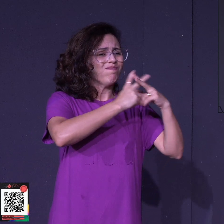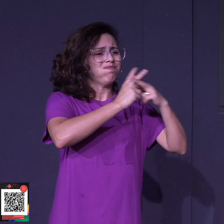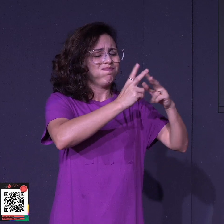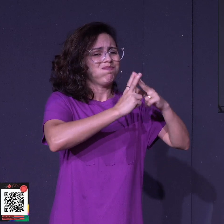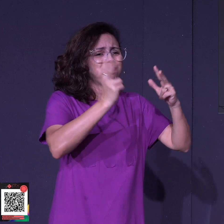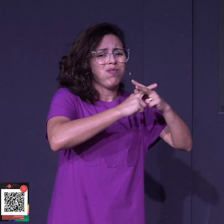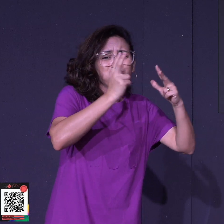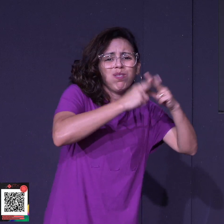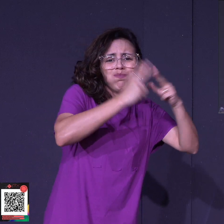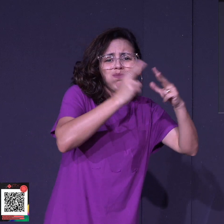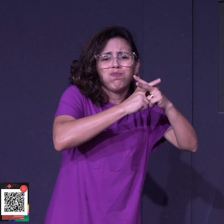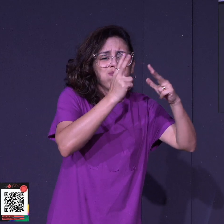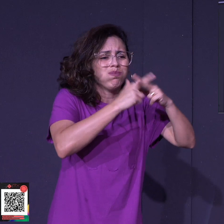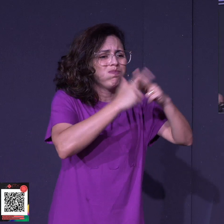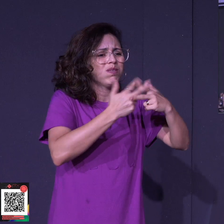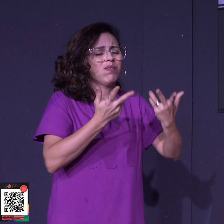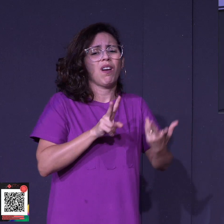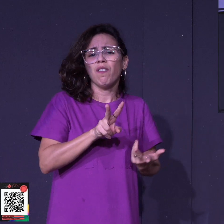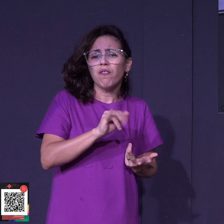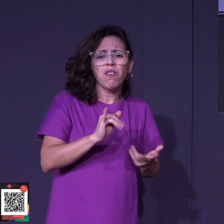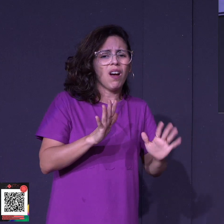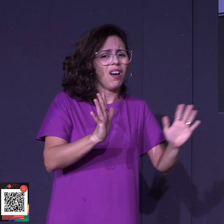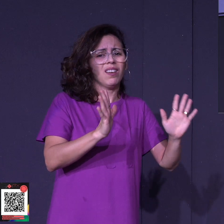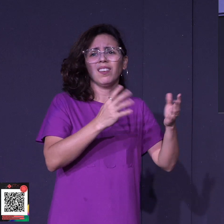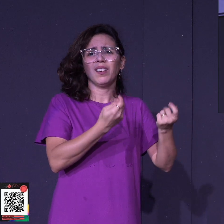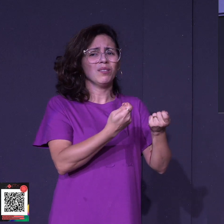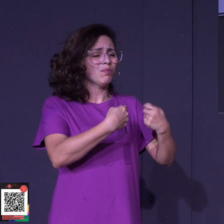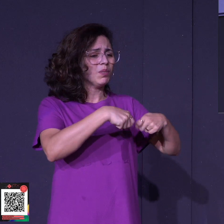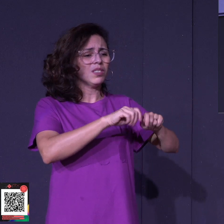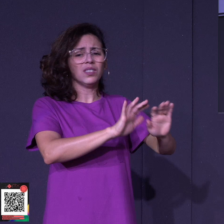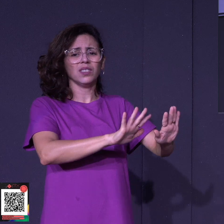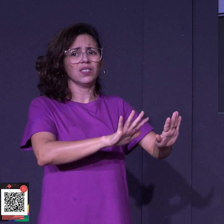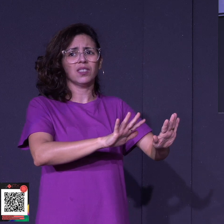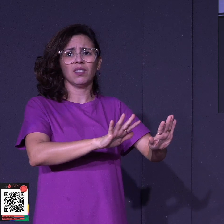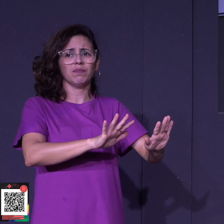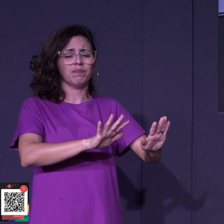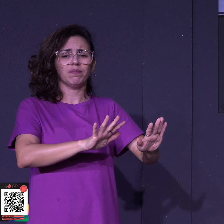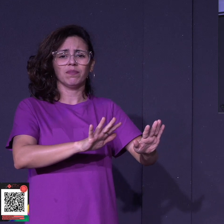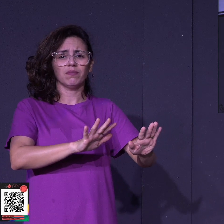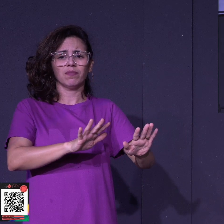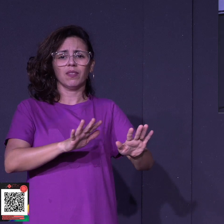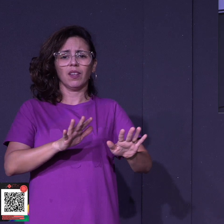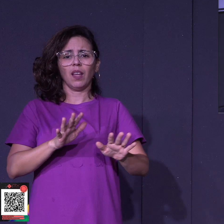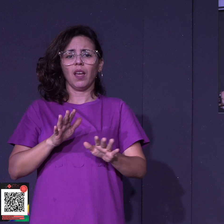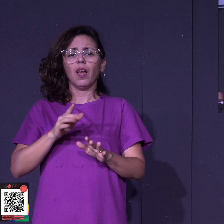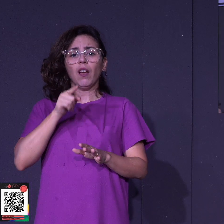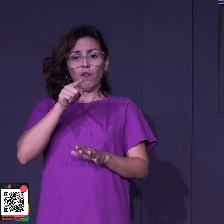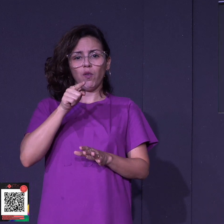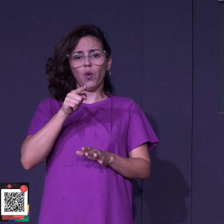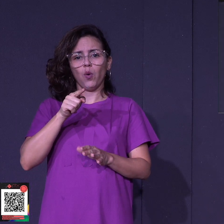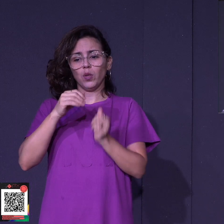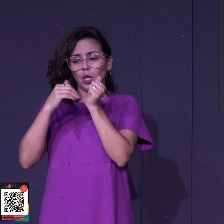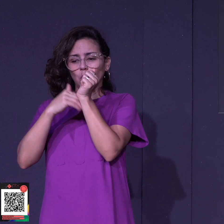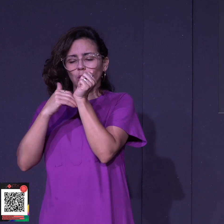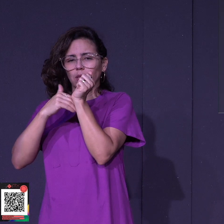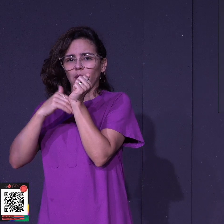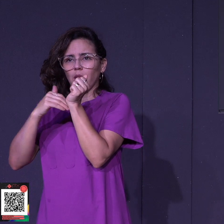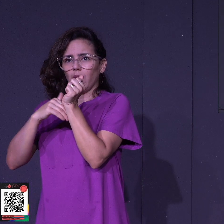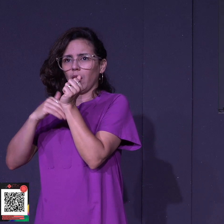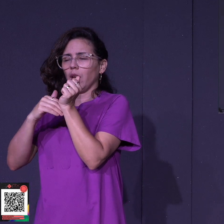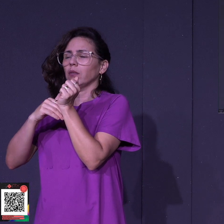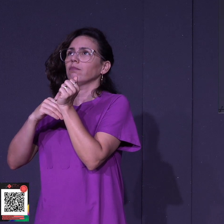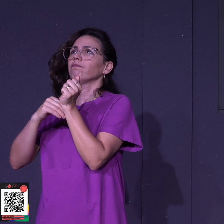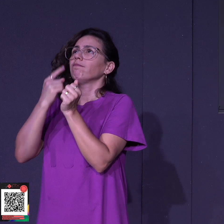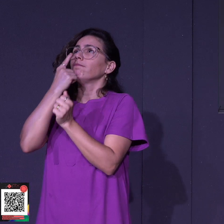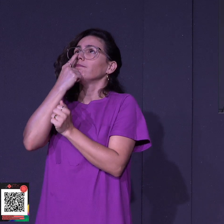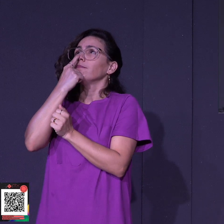porta, derrama as tuas lágrimas diante dEle. Vem renovo sobre a sua vida, vem bálsamo sobre a